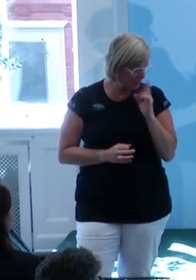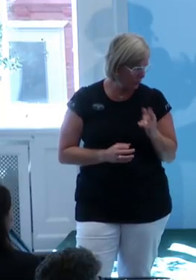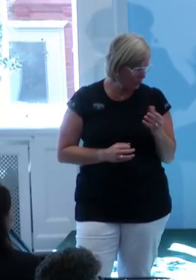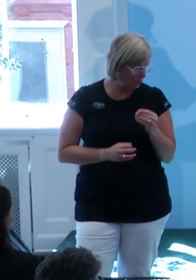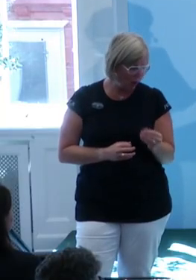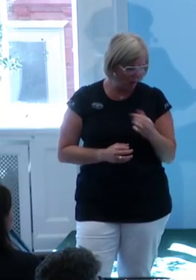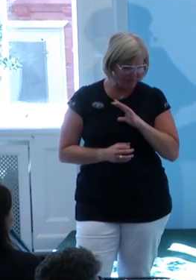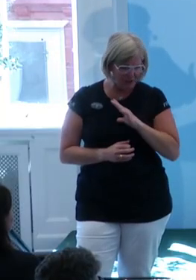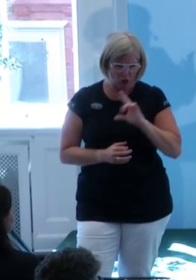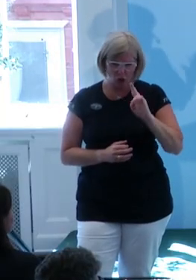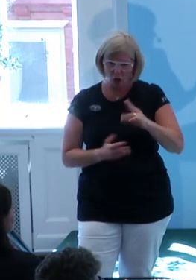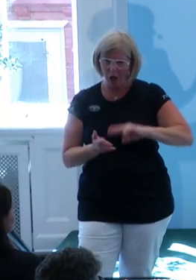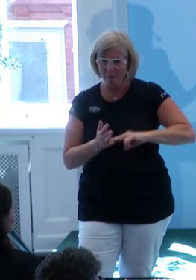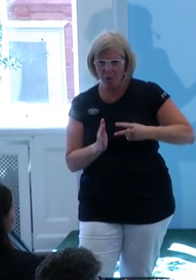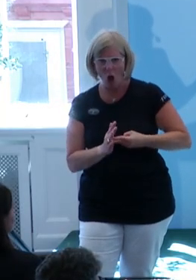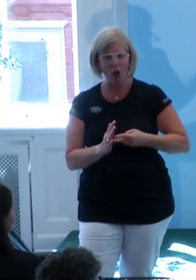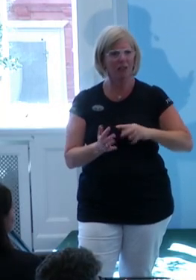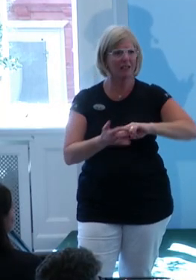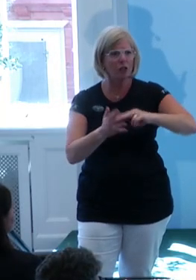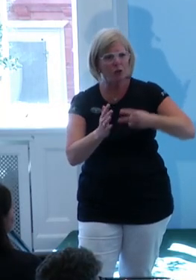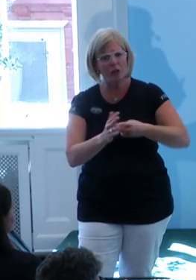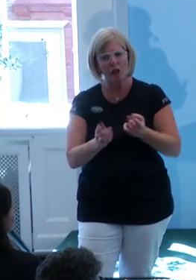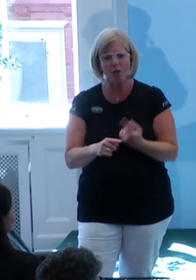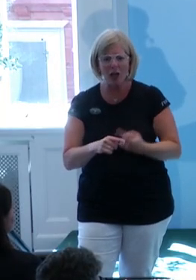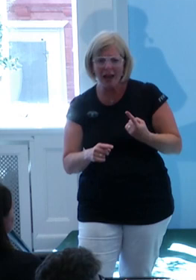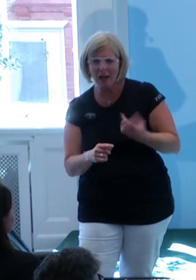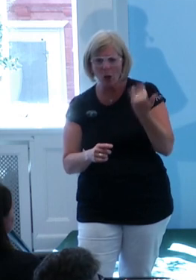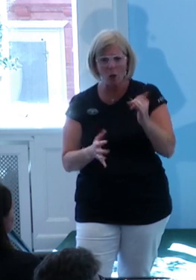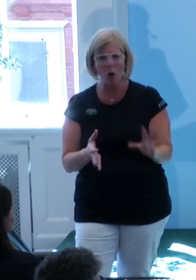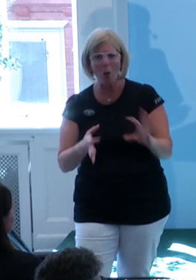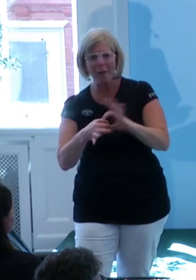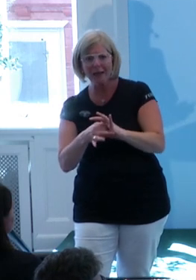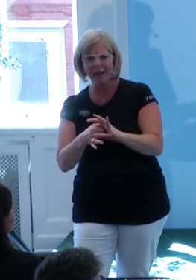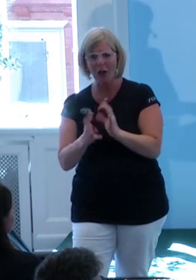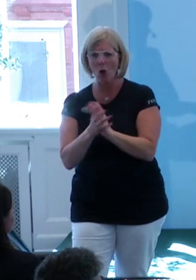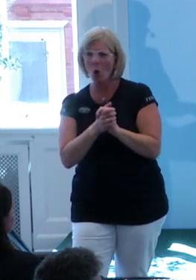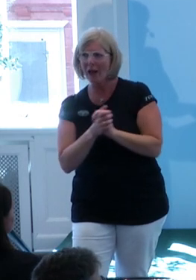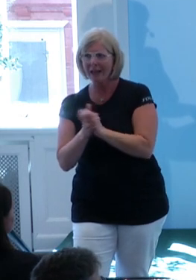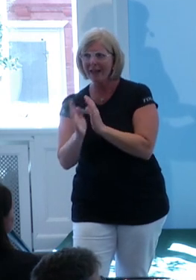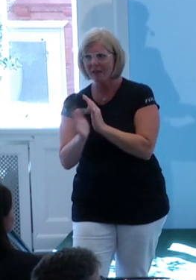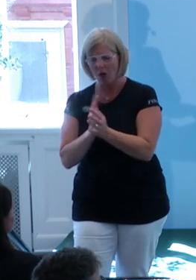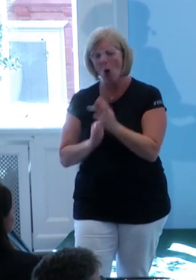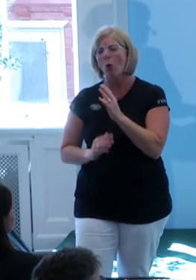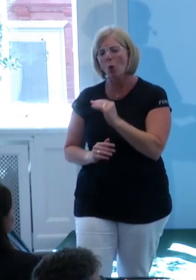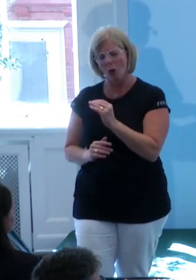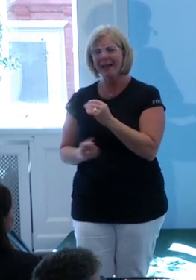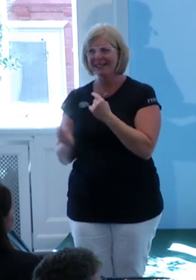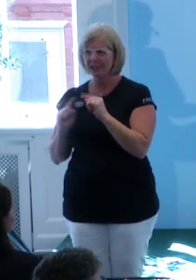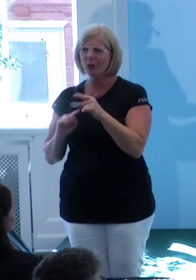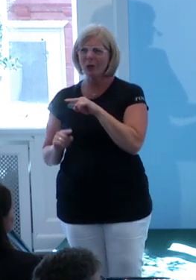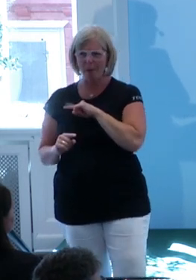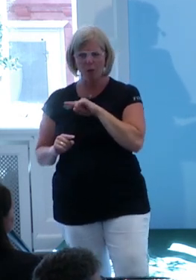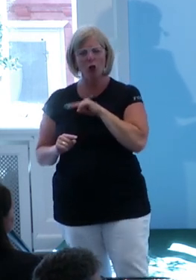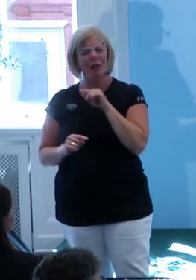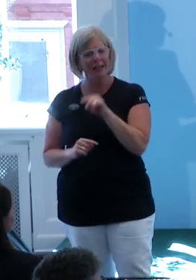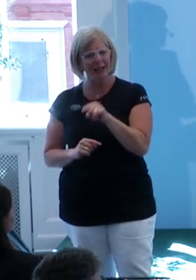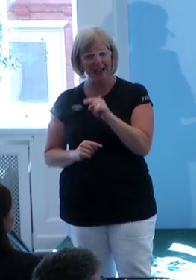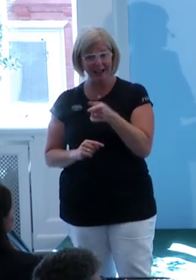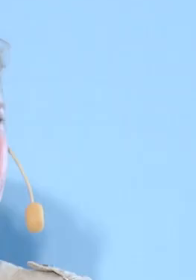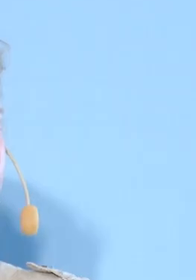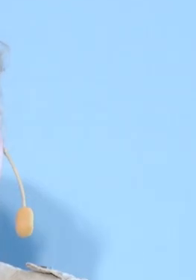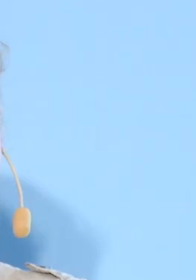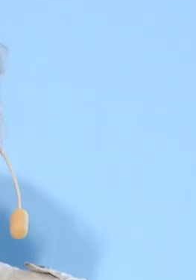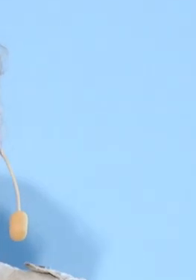Finns det nya planer och strategier på att förenkla, att just kunna kombinera kollektivtrafik och cykel? Ja, där diskuteras det ju väldigt mycket. Det är ju en fråga egentligen